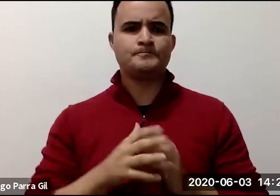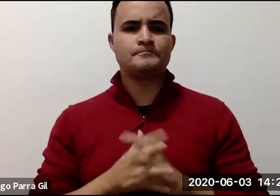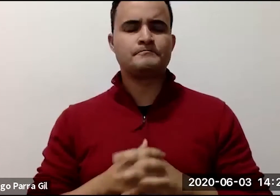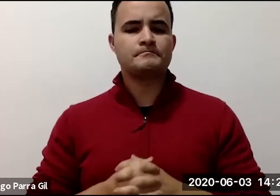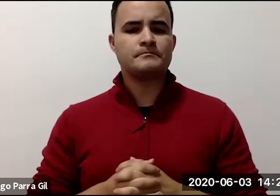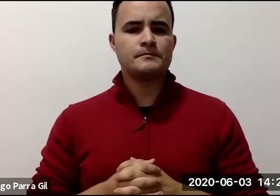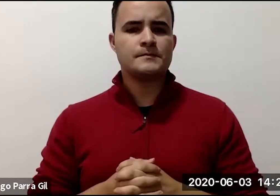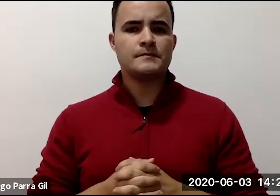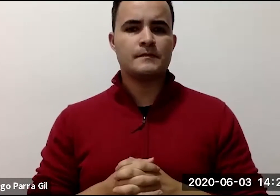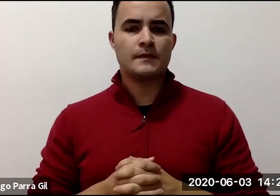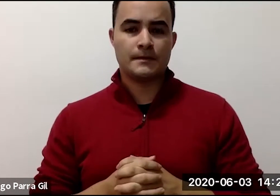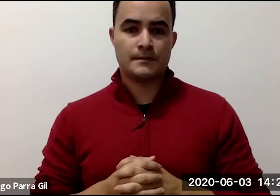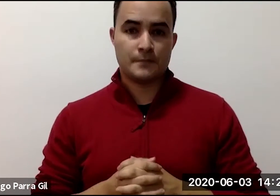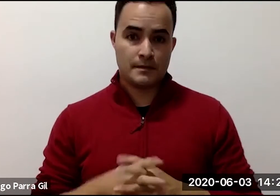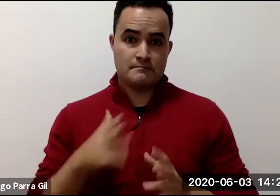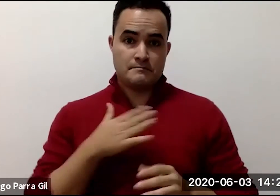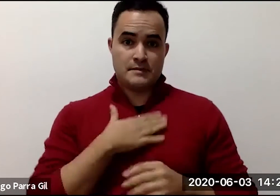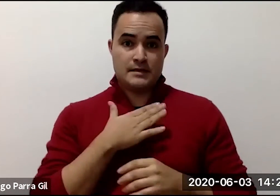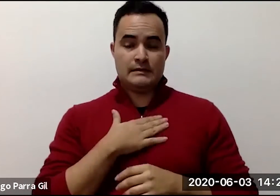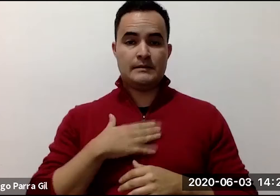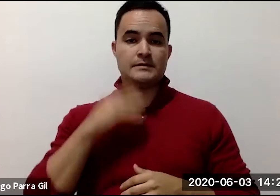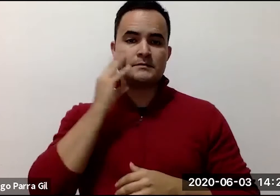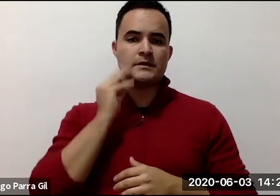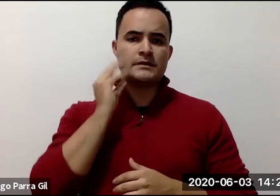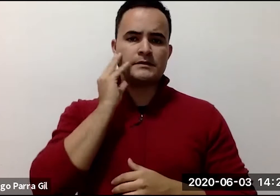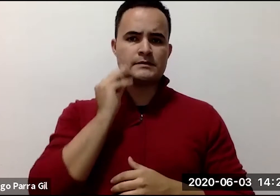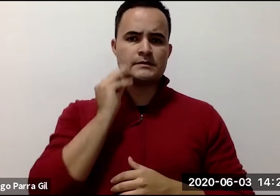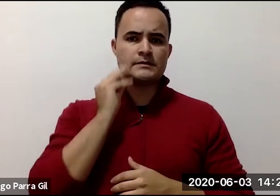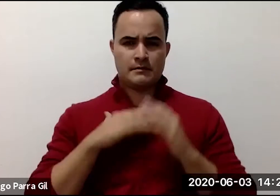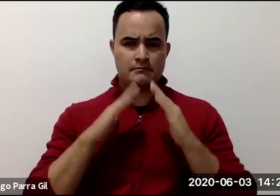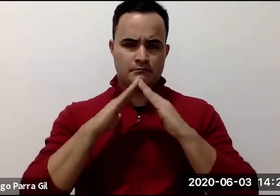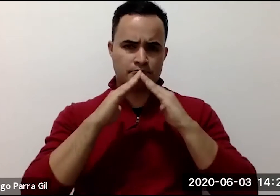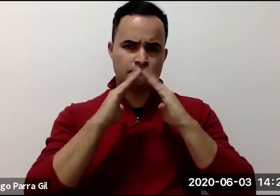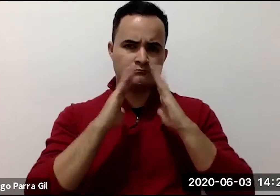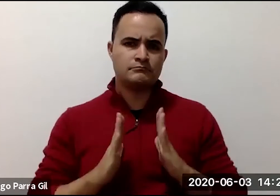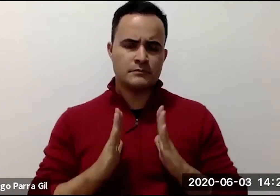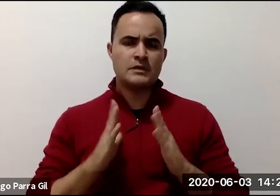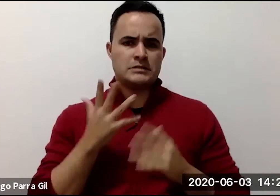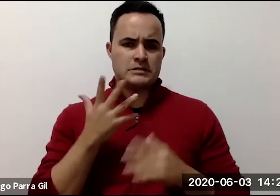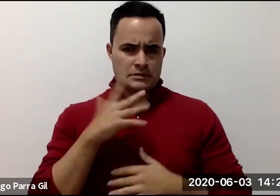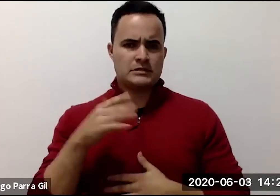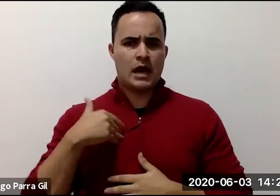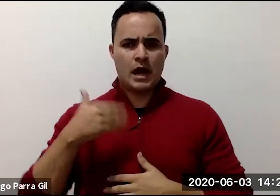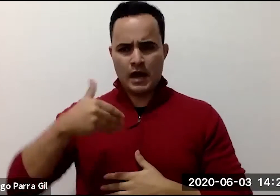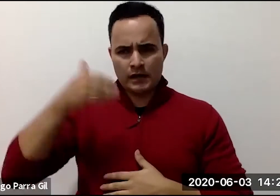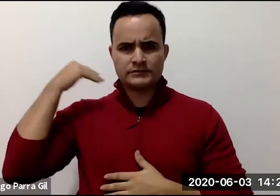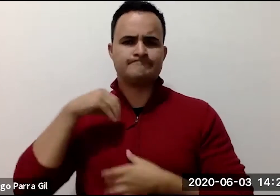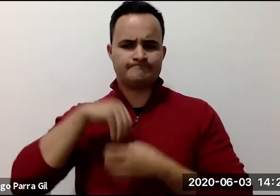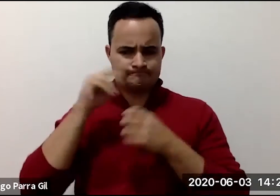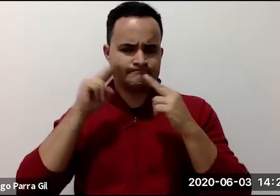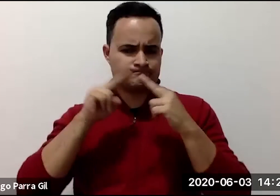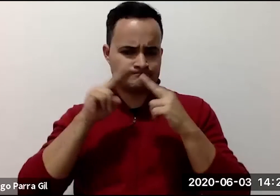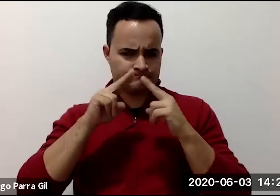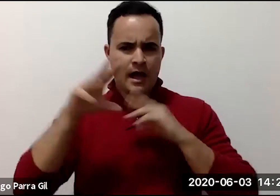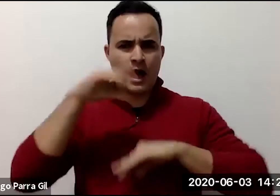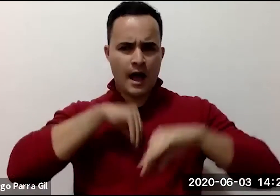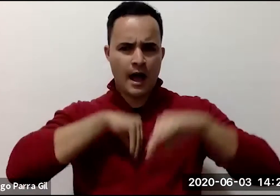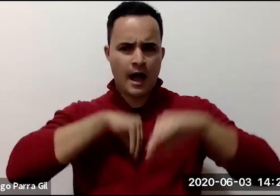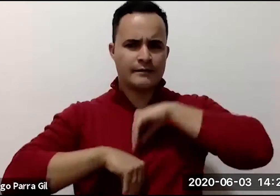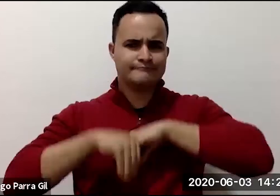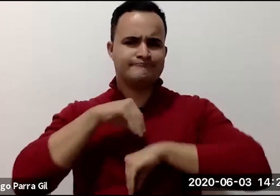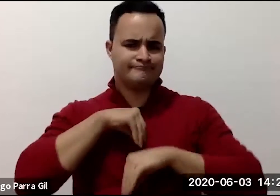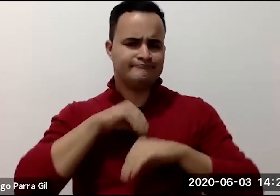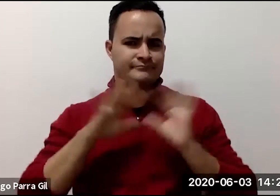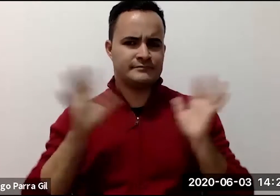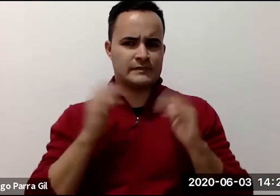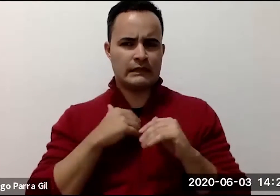en casa, por ejemplo, ya la veníamos como viviendo, ¿no? O el solicitar